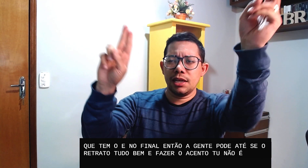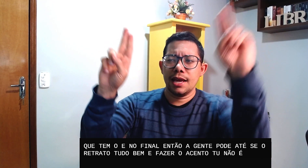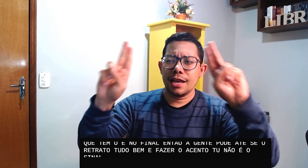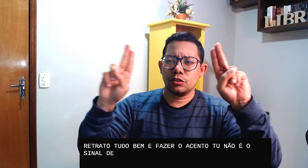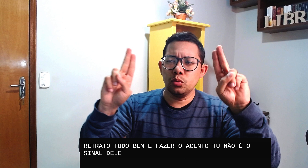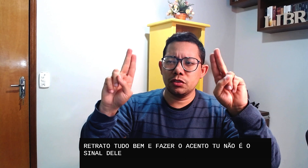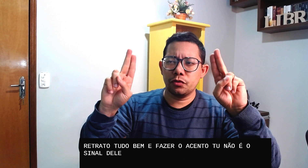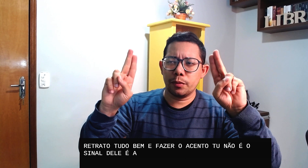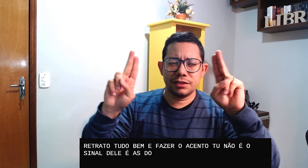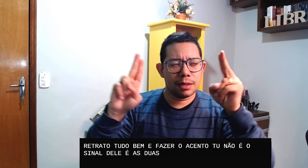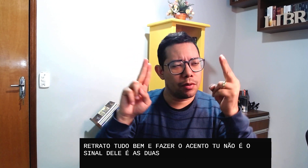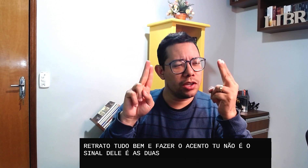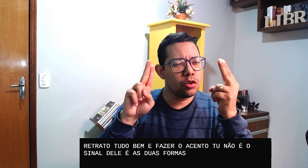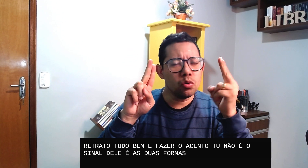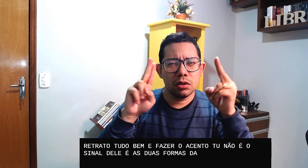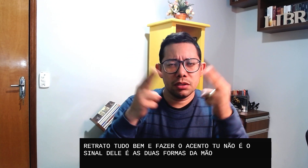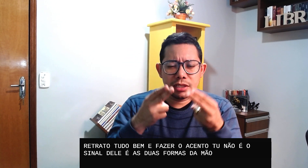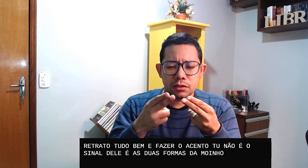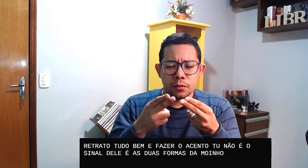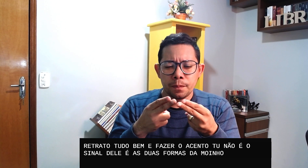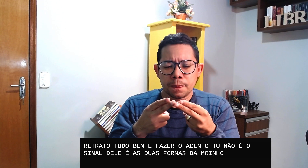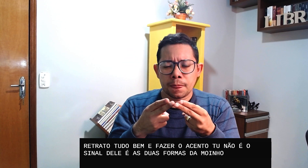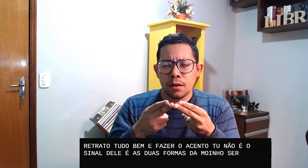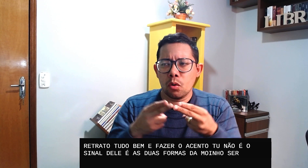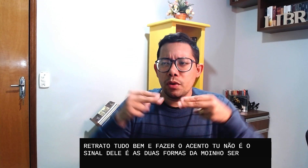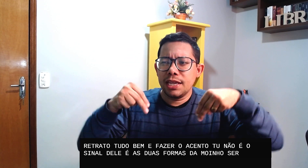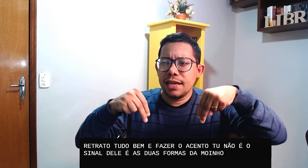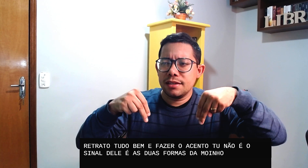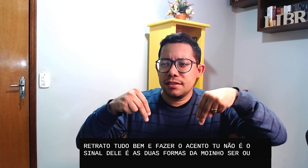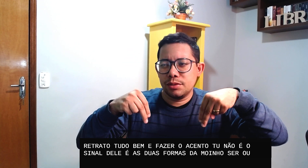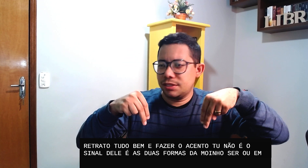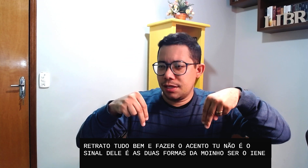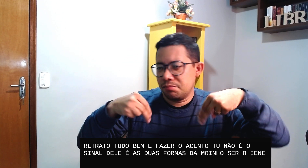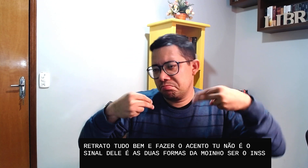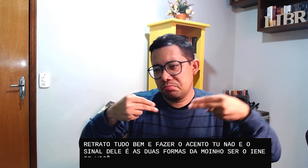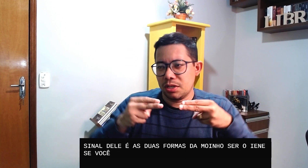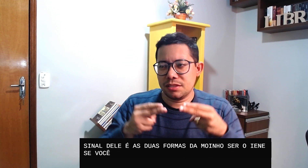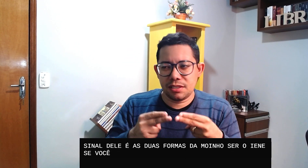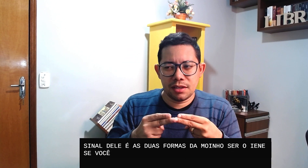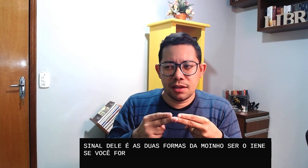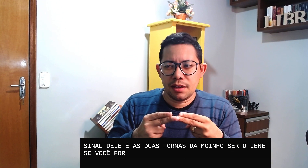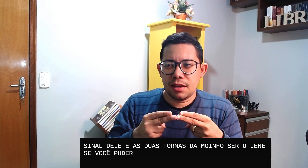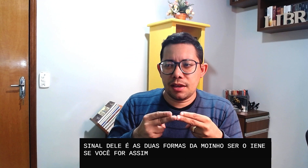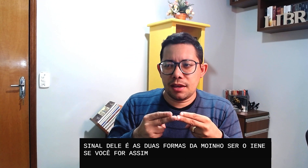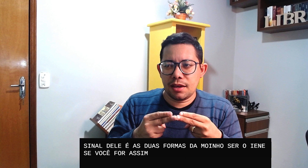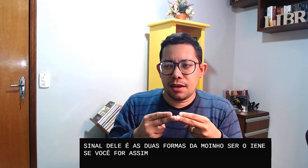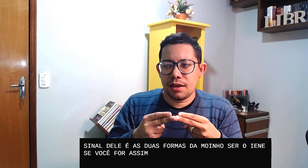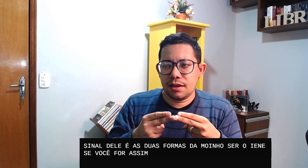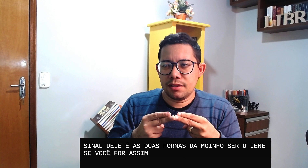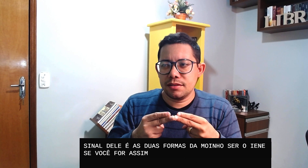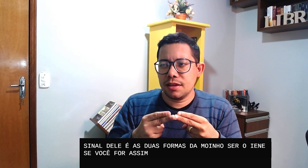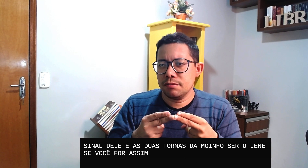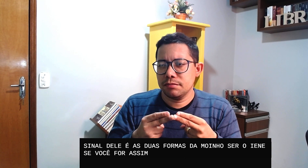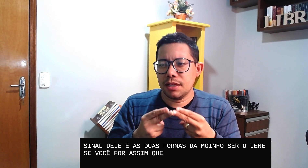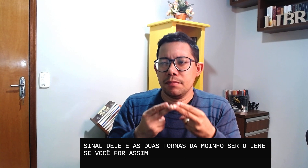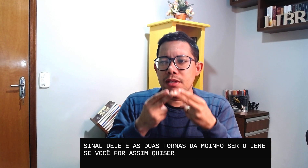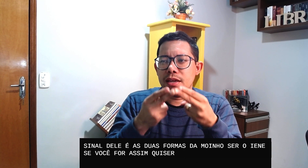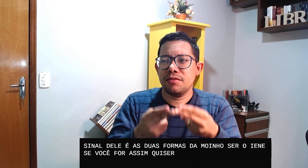é as duas formas da mão em U, certo? Ou em N, se você, por assim, quiser, tá? E aí faz